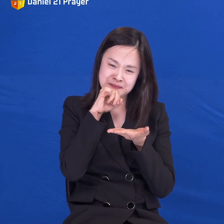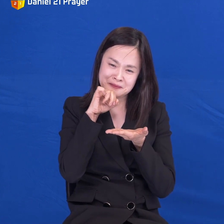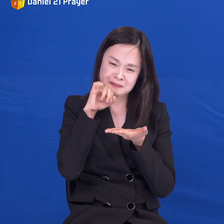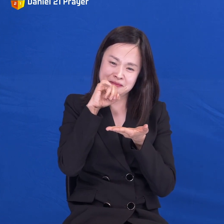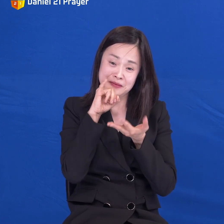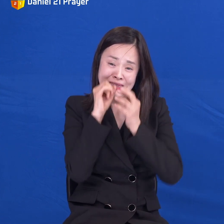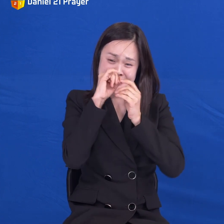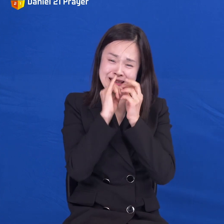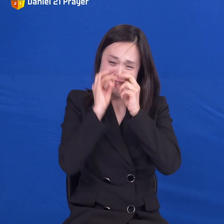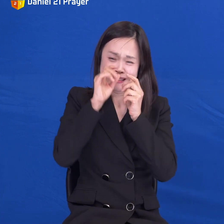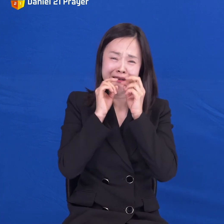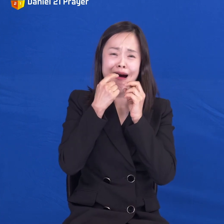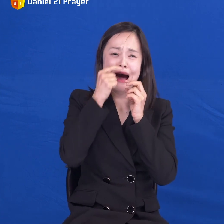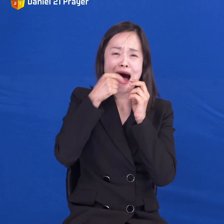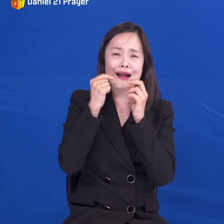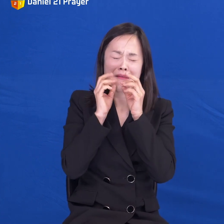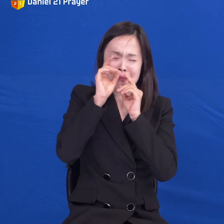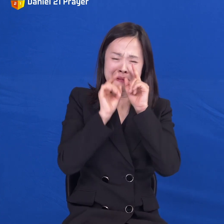겁니다.